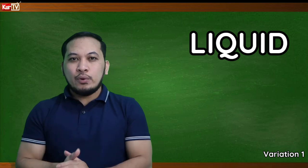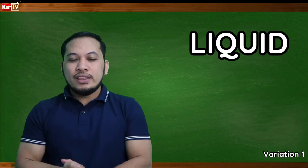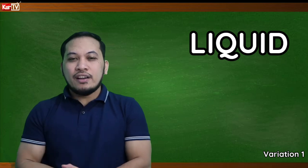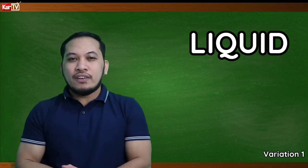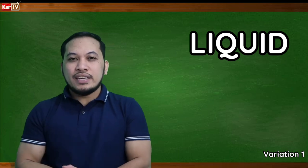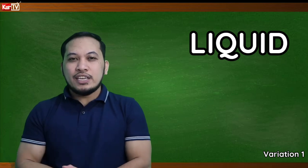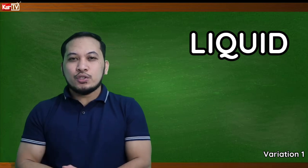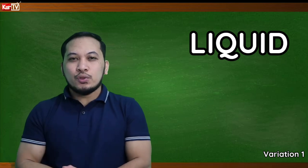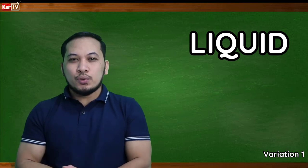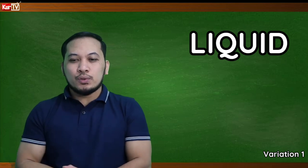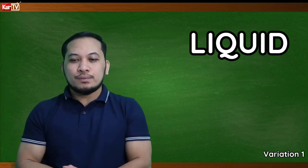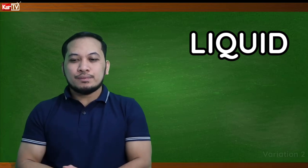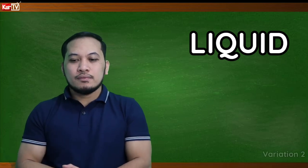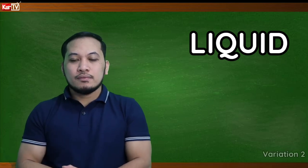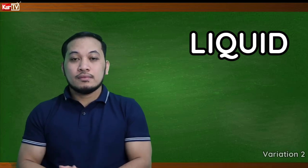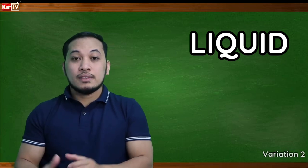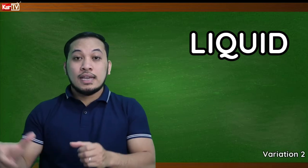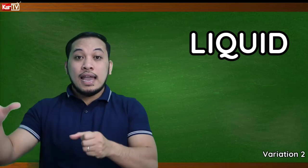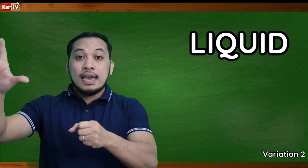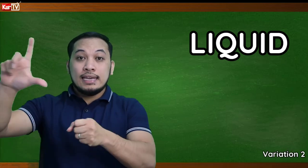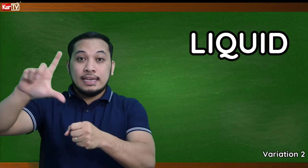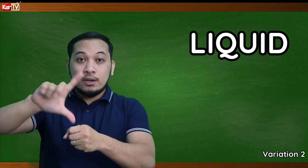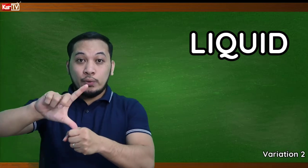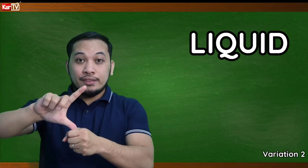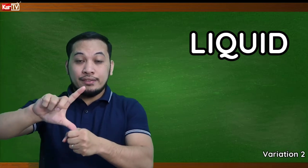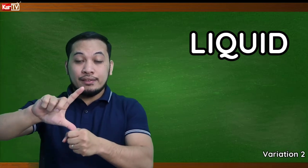Liquid na variation 2. Liquid.